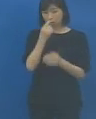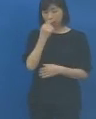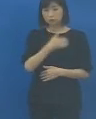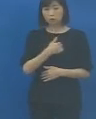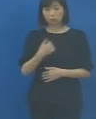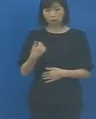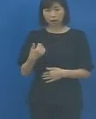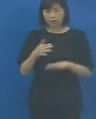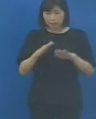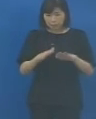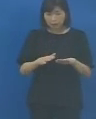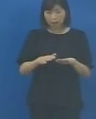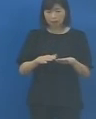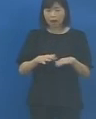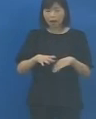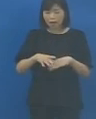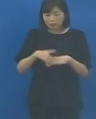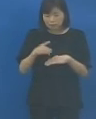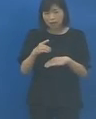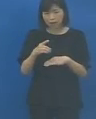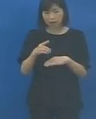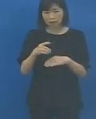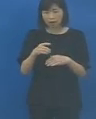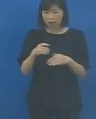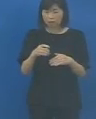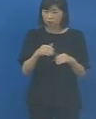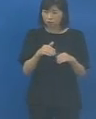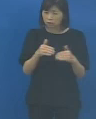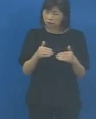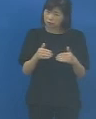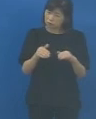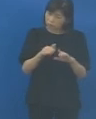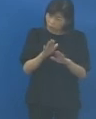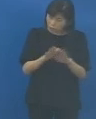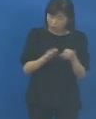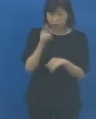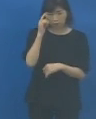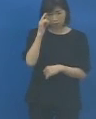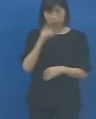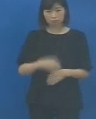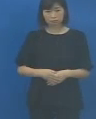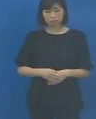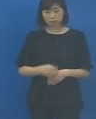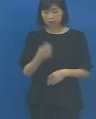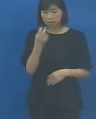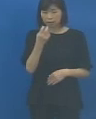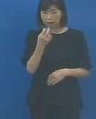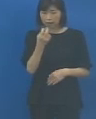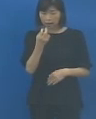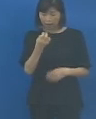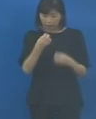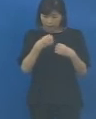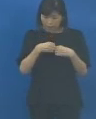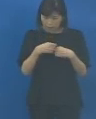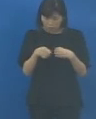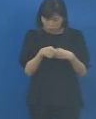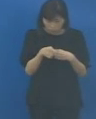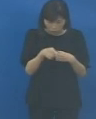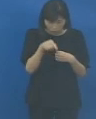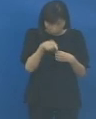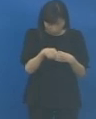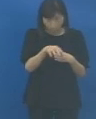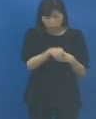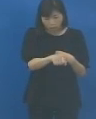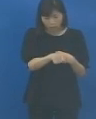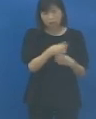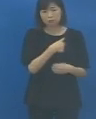期段階だと思います。まあ、その感染ルートはまだ見えている方でありますので、それを徹底的